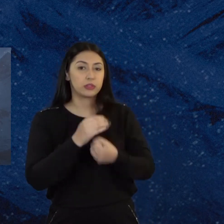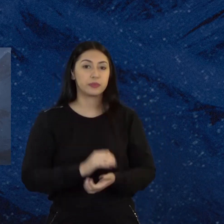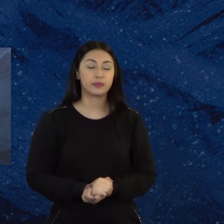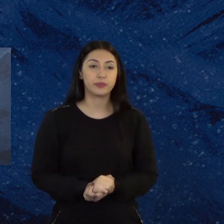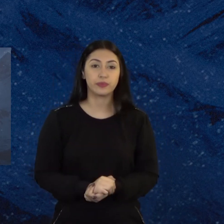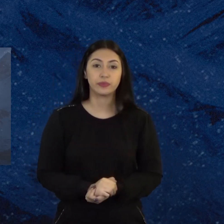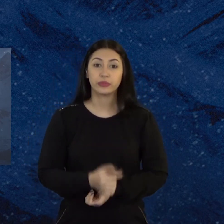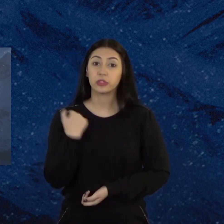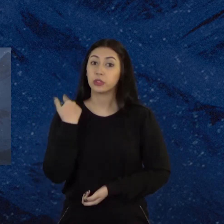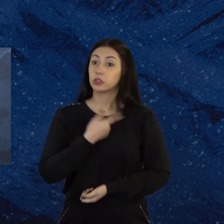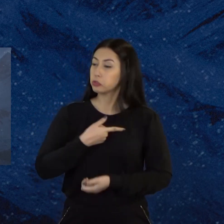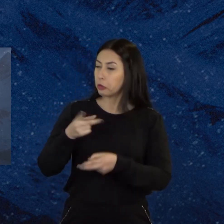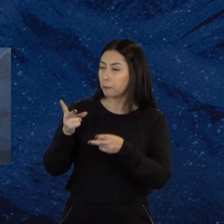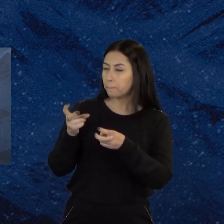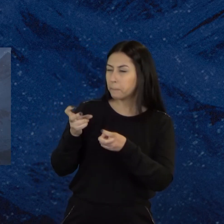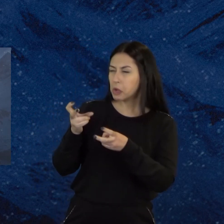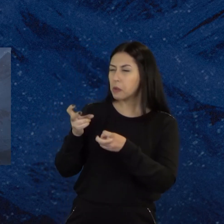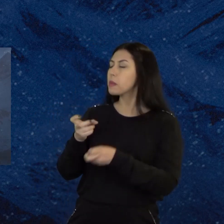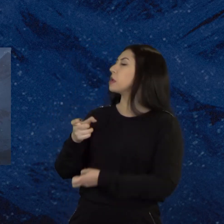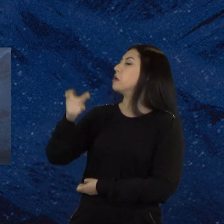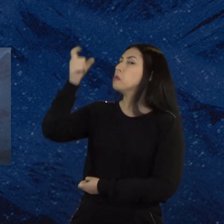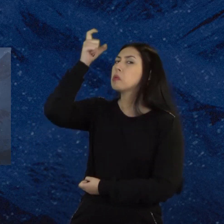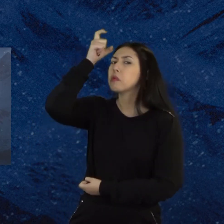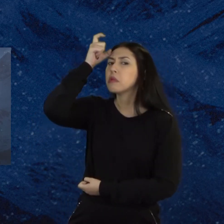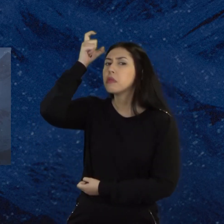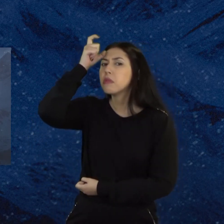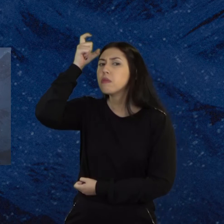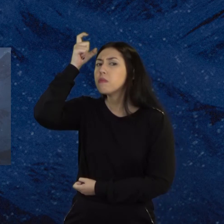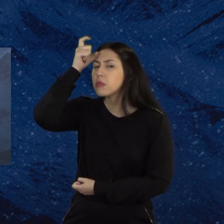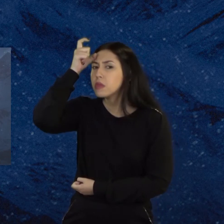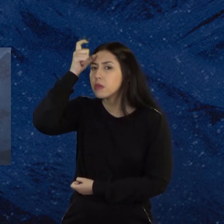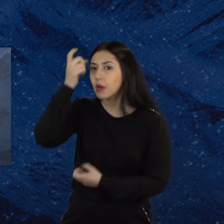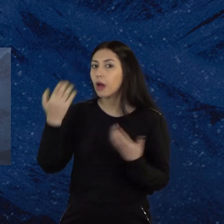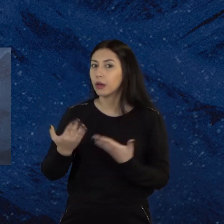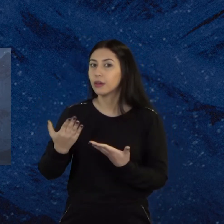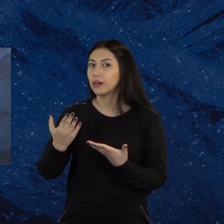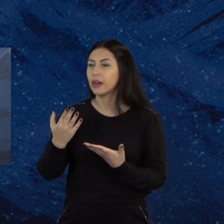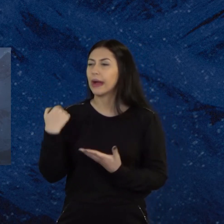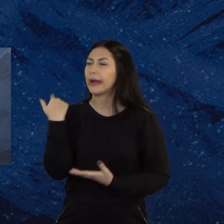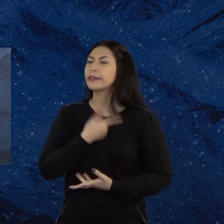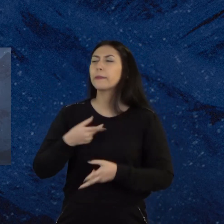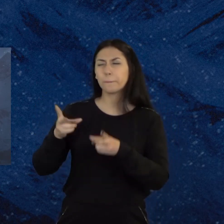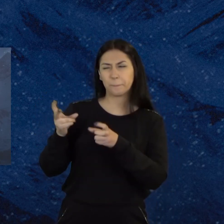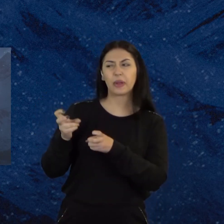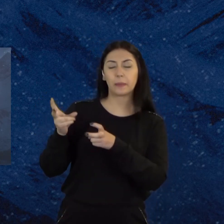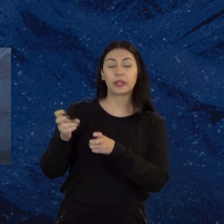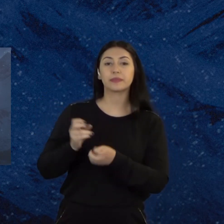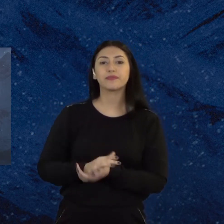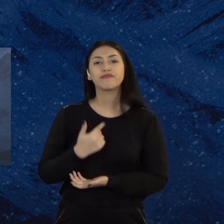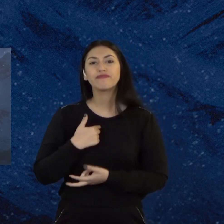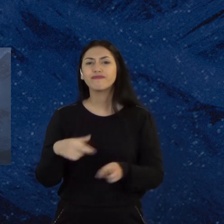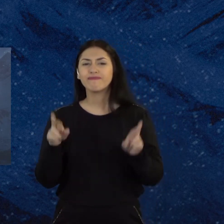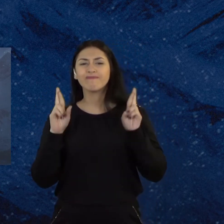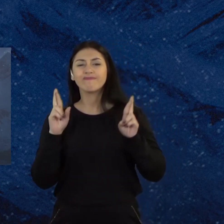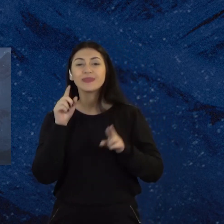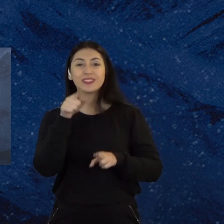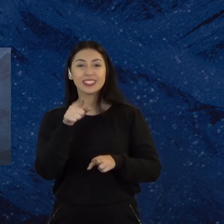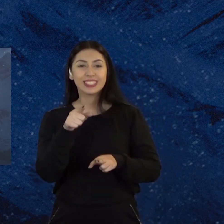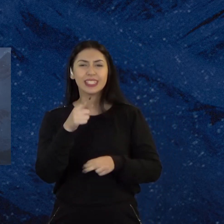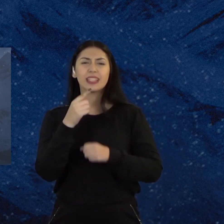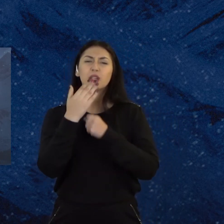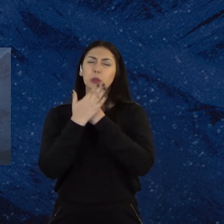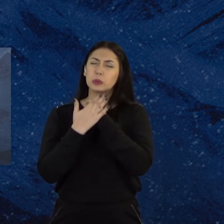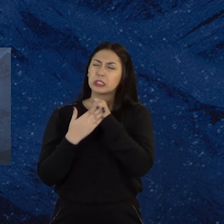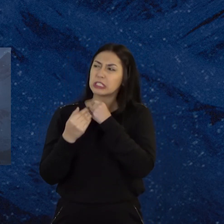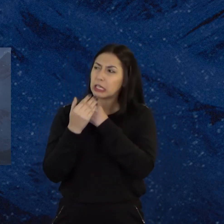inimigo vai ser descortinado para nós nessa conferência. Eu espero que você acompanhe com todo carinho